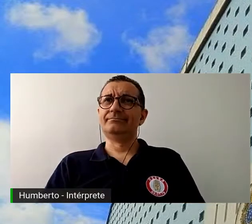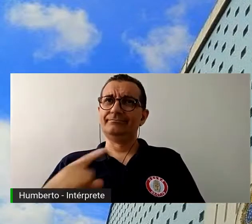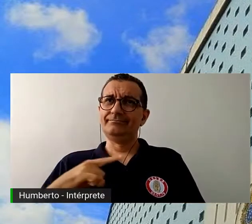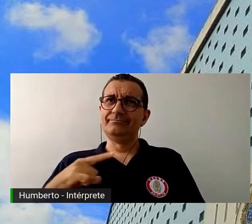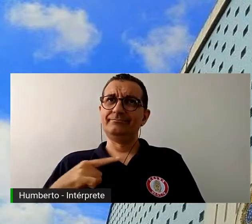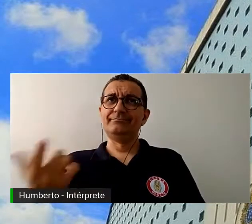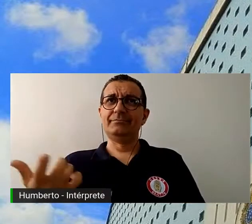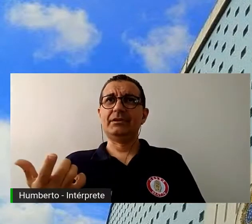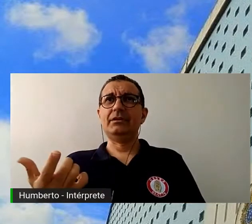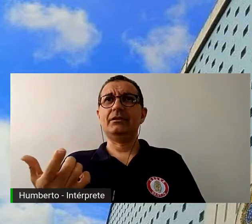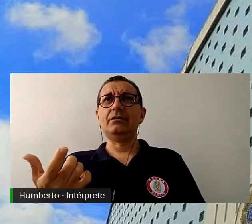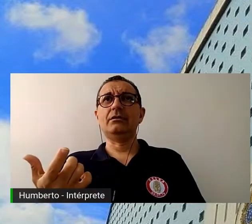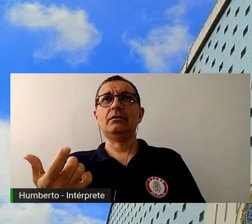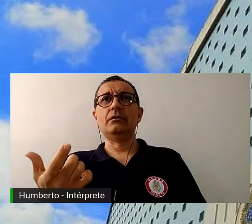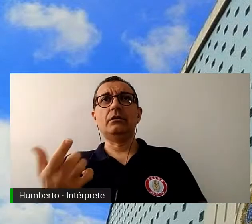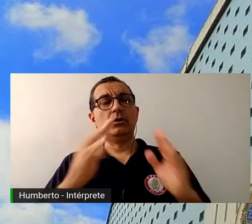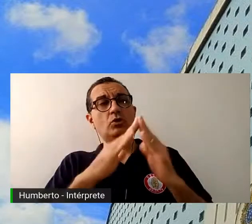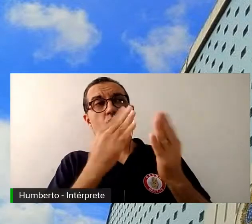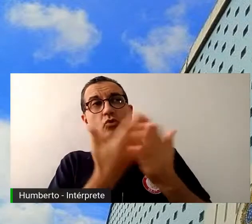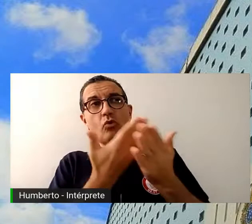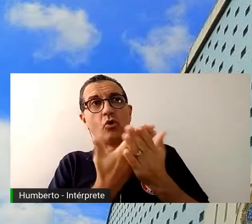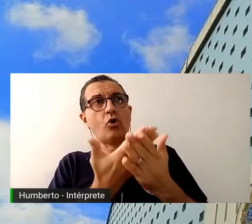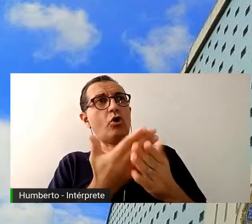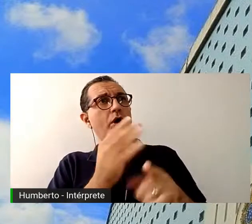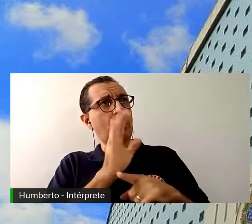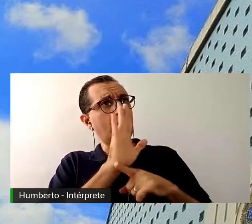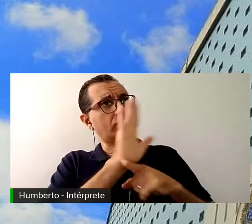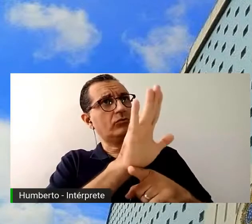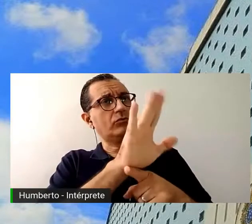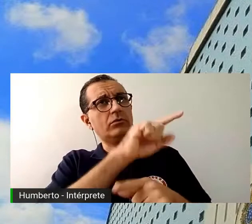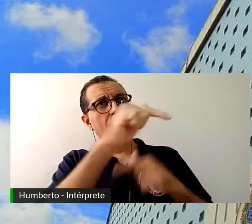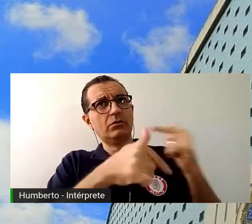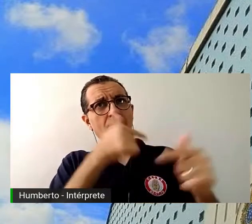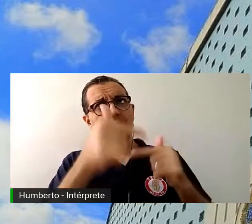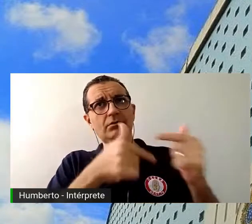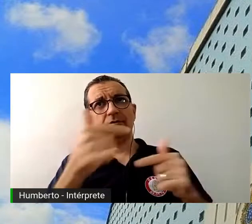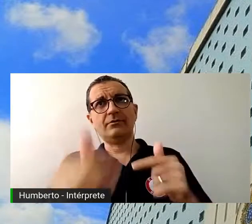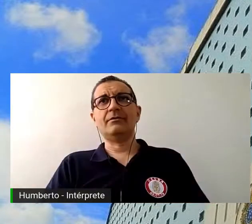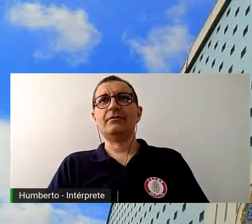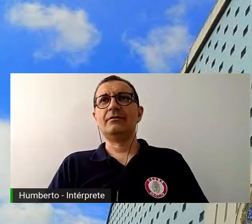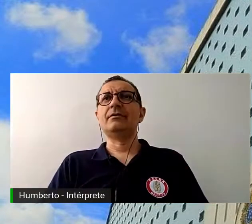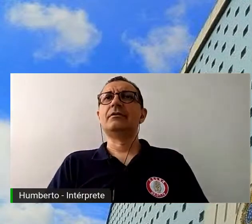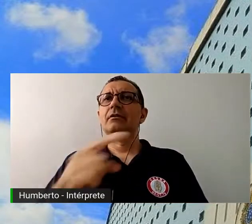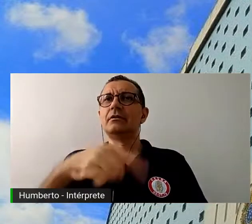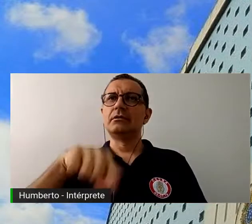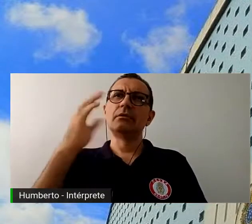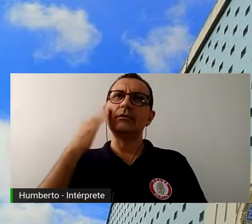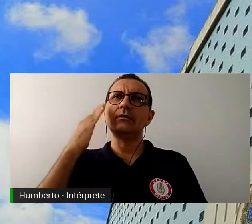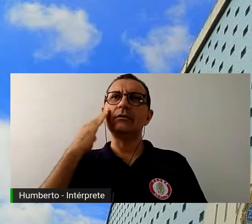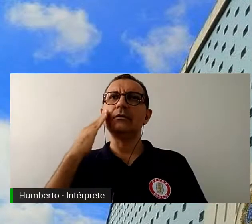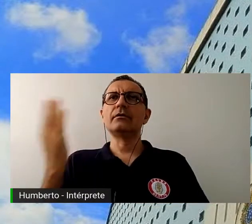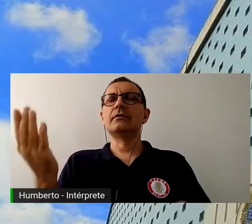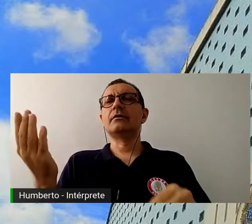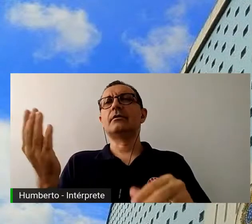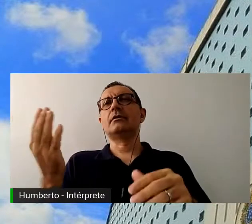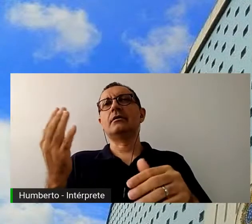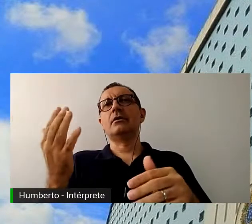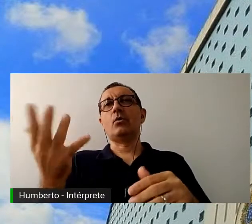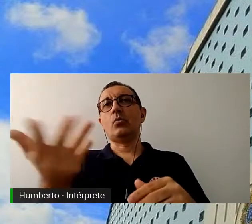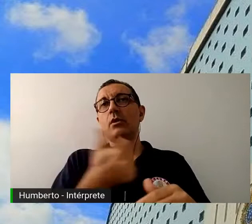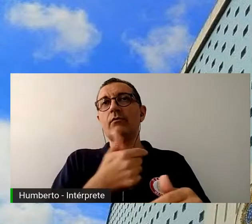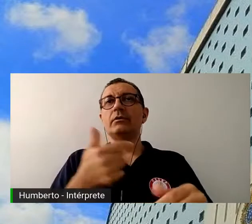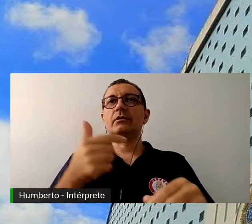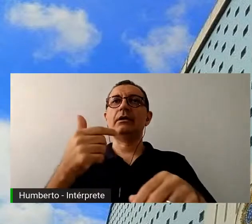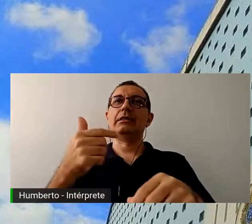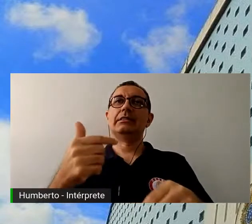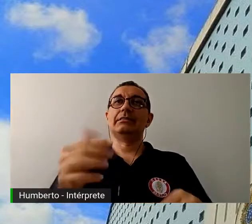eles. Vamos pensar juntos. Além da efetiva qualificação técnica, despertar nos alunos o sentido de solidariedade ética